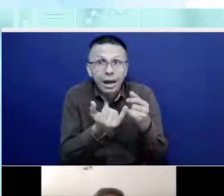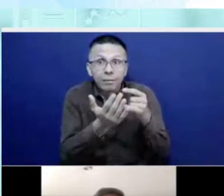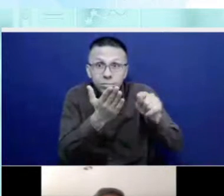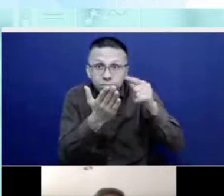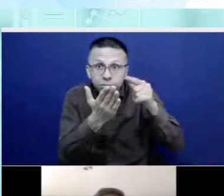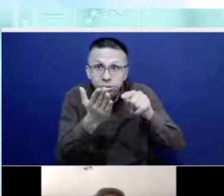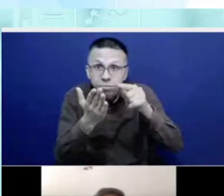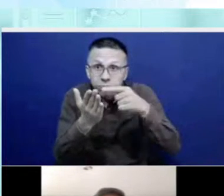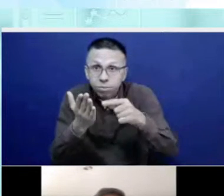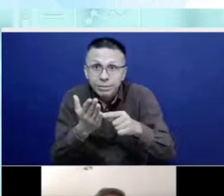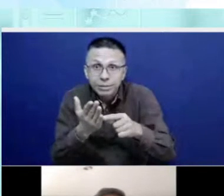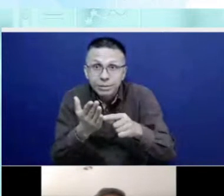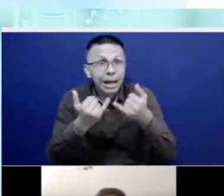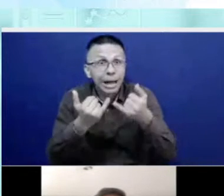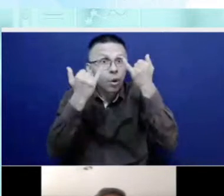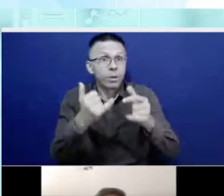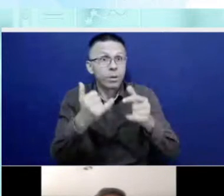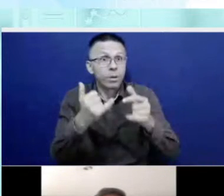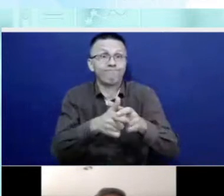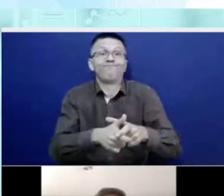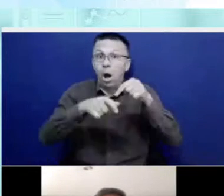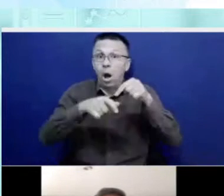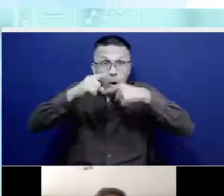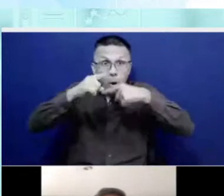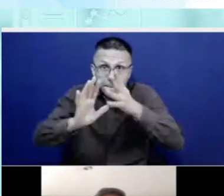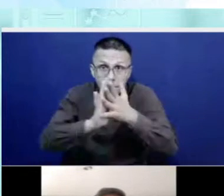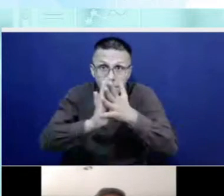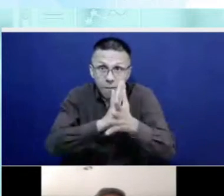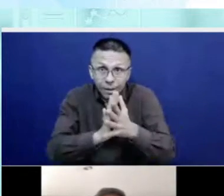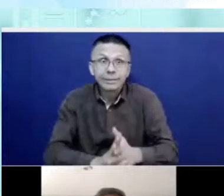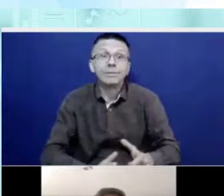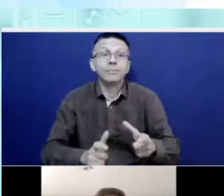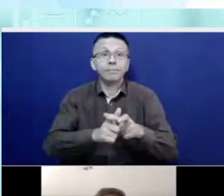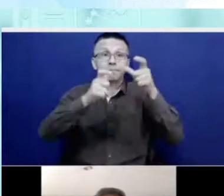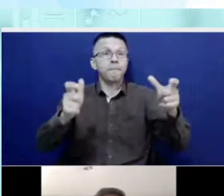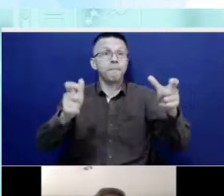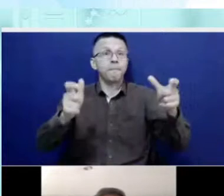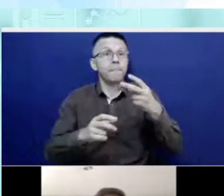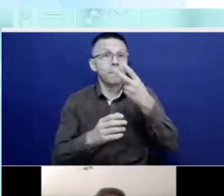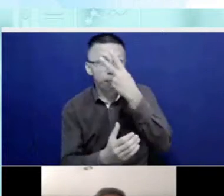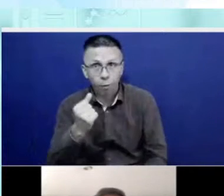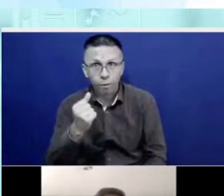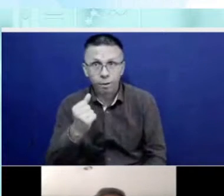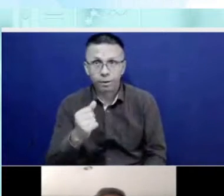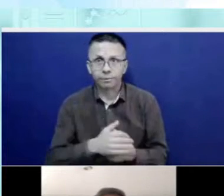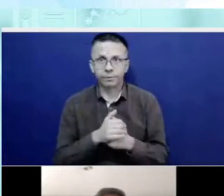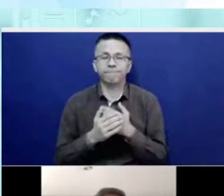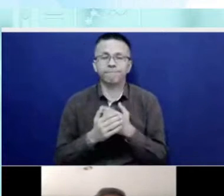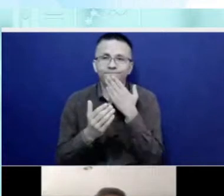que hoy nos han dicho. Debemos duplicar. Muchas gracias, bueno, Ricardito. No,